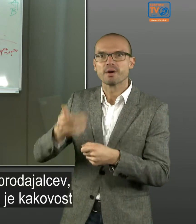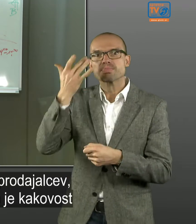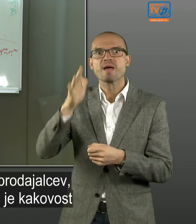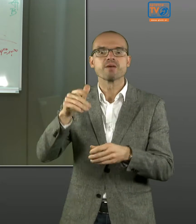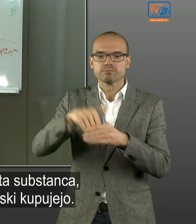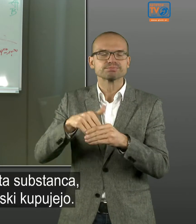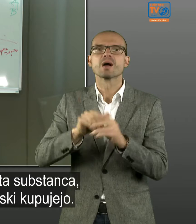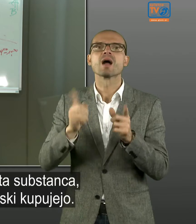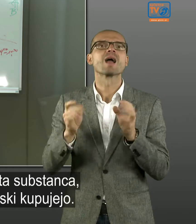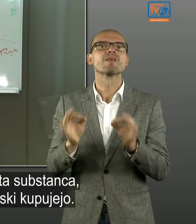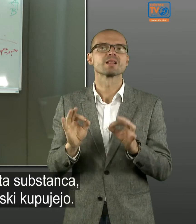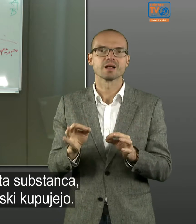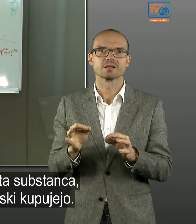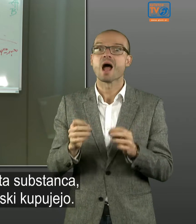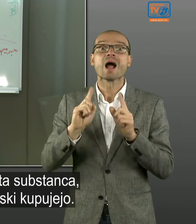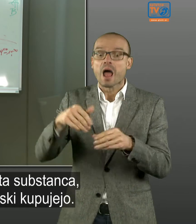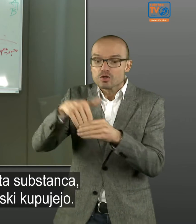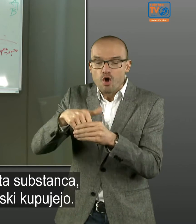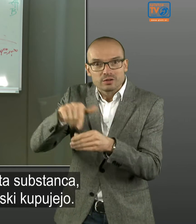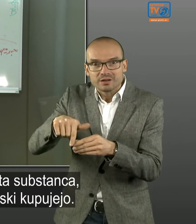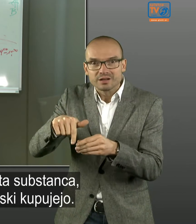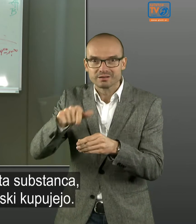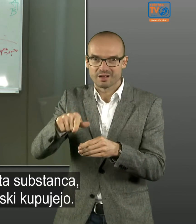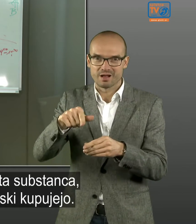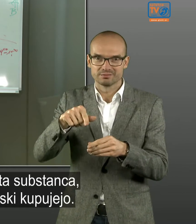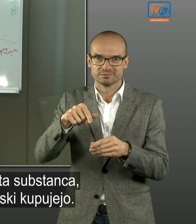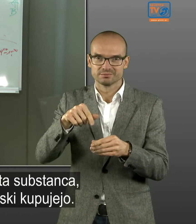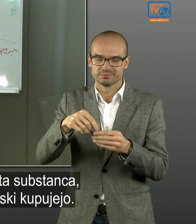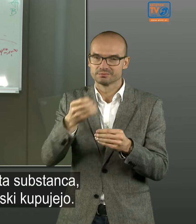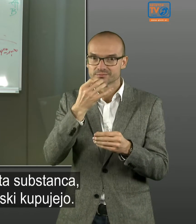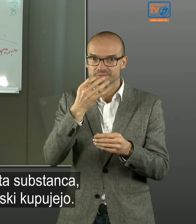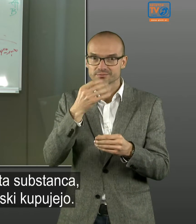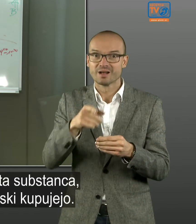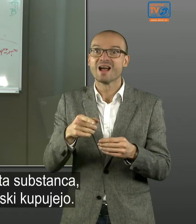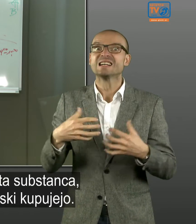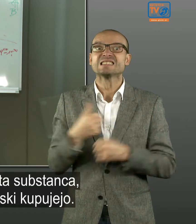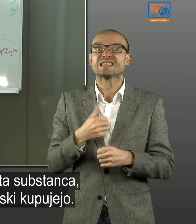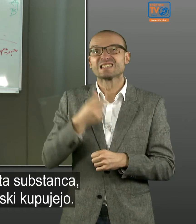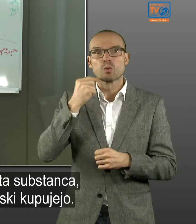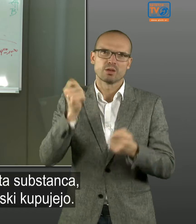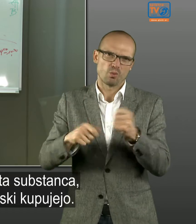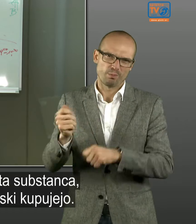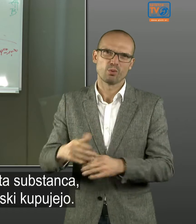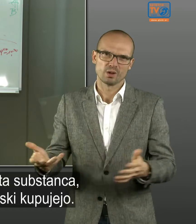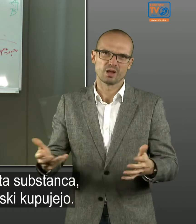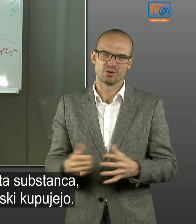je kvaliteta in kaj sploh vsebuje ta substanca, ki ljudje v svoji stiski kupujejo.